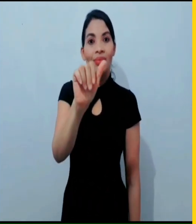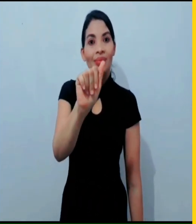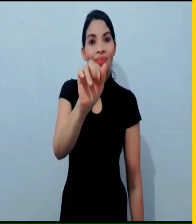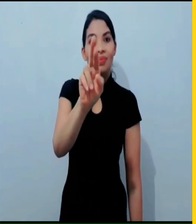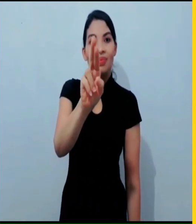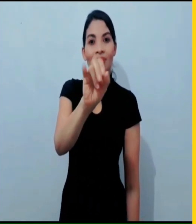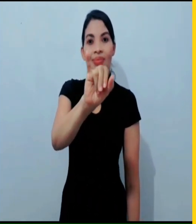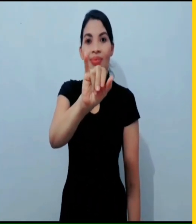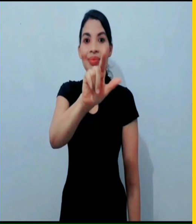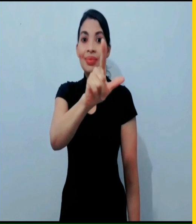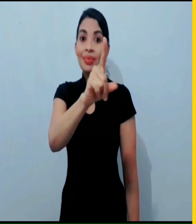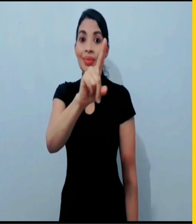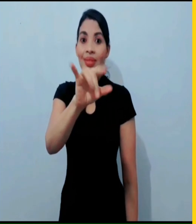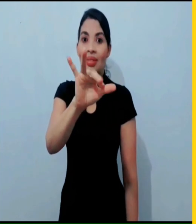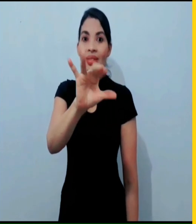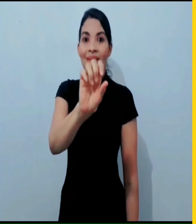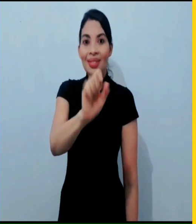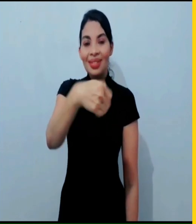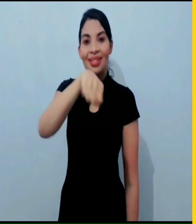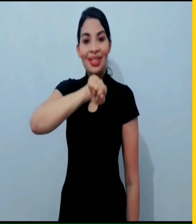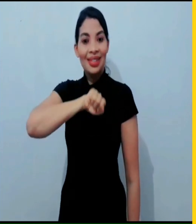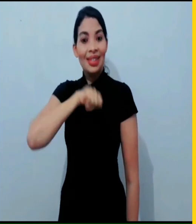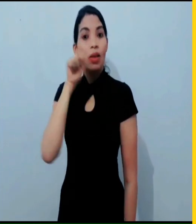Arildes, sinal,